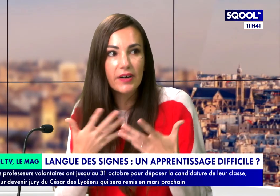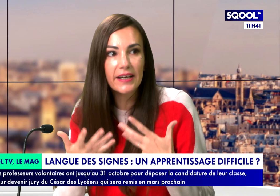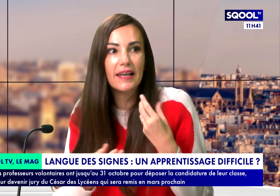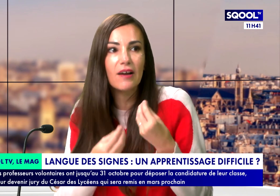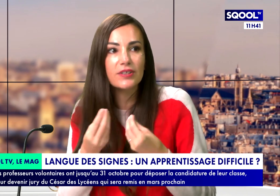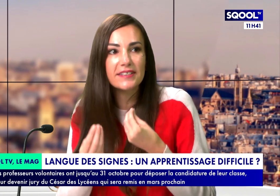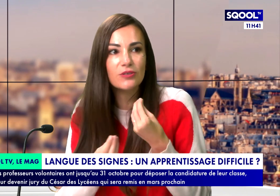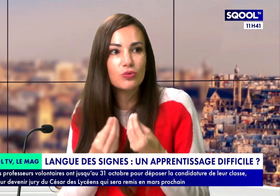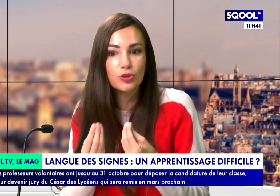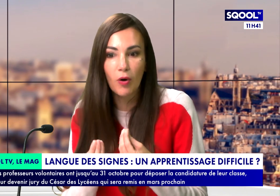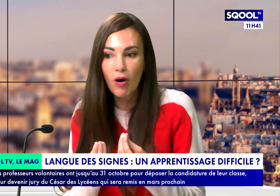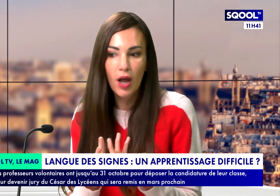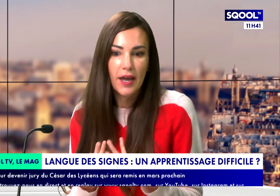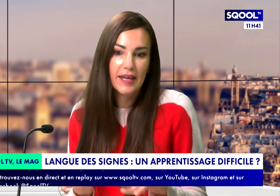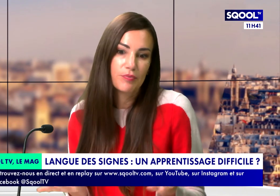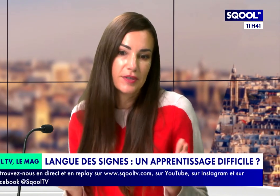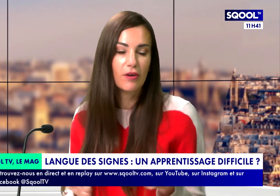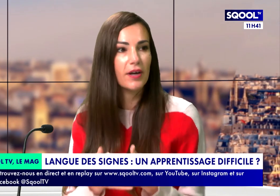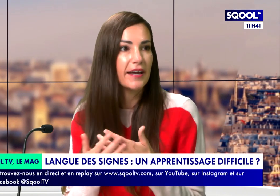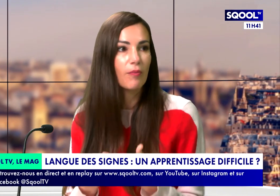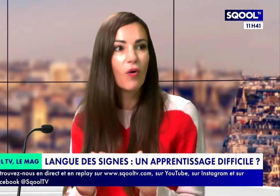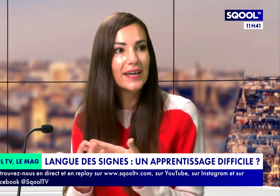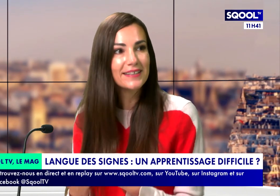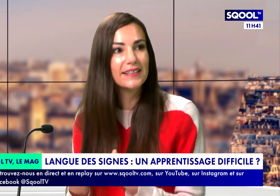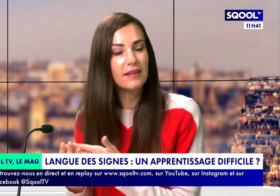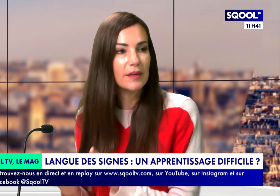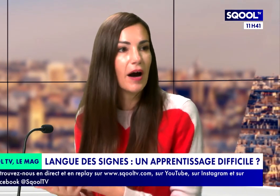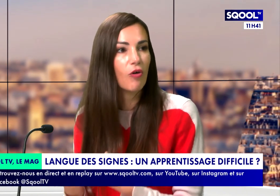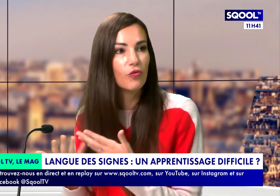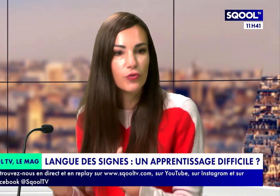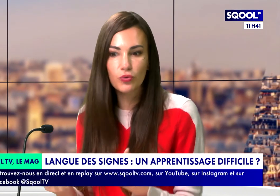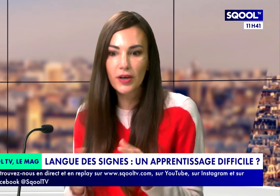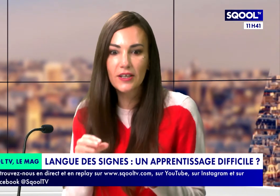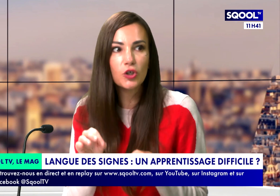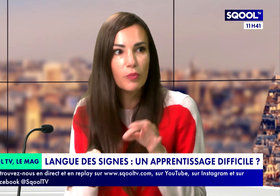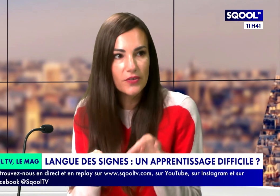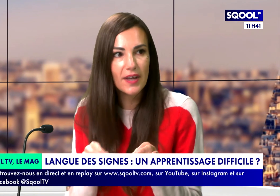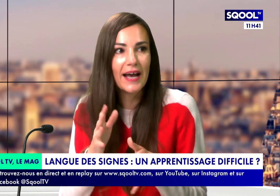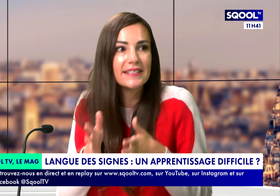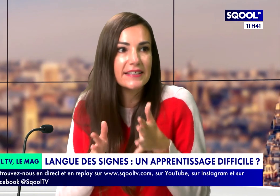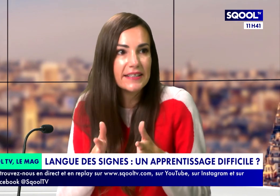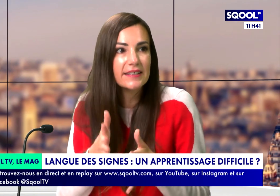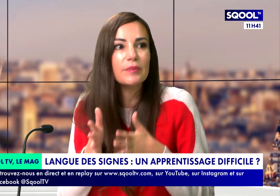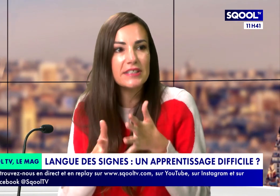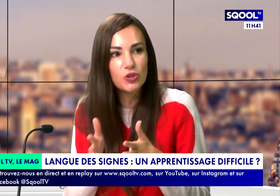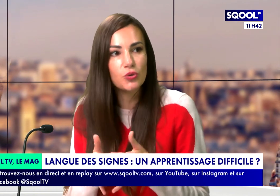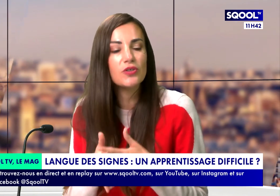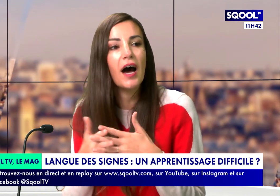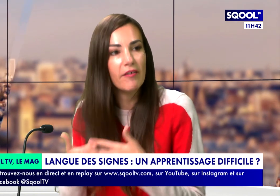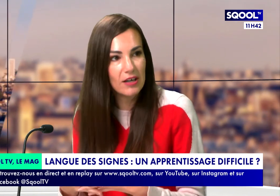la langue des signes tout doucement. Et puis, également, aider les parents d'enfants sourds qui commencent à signer des petites choses avec leur